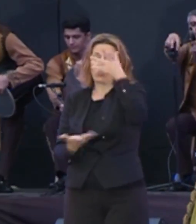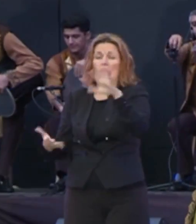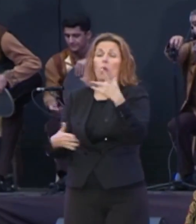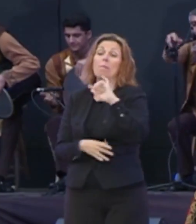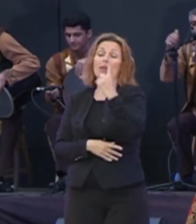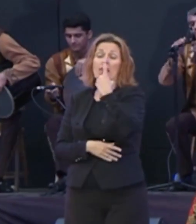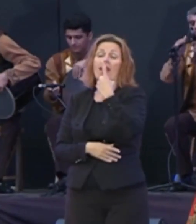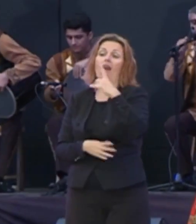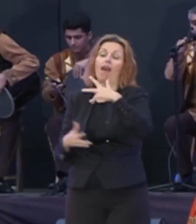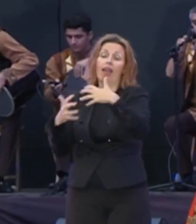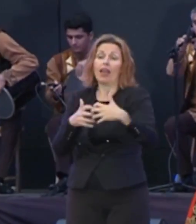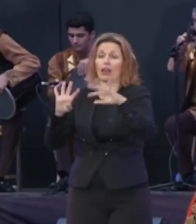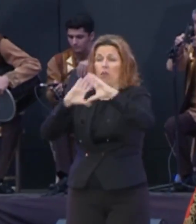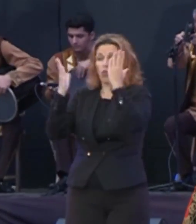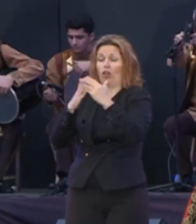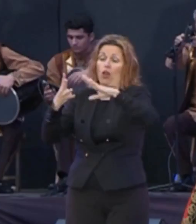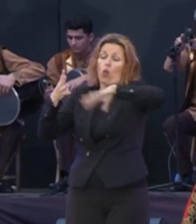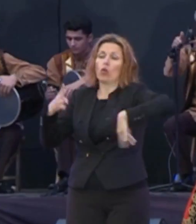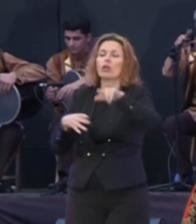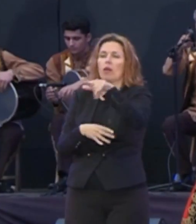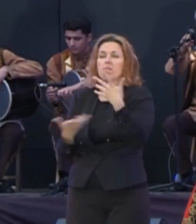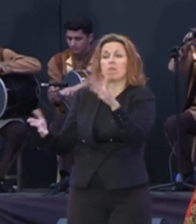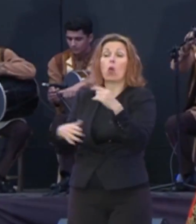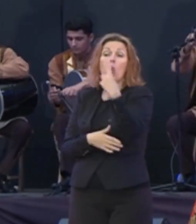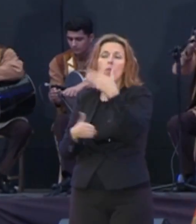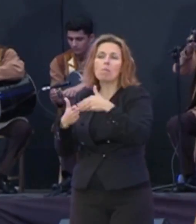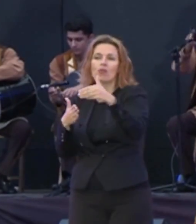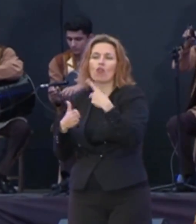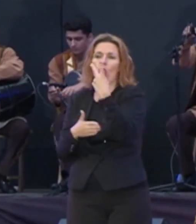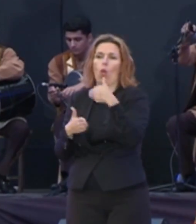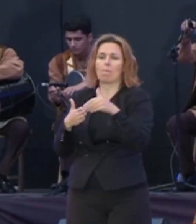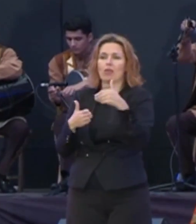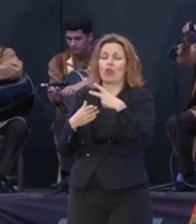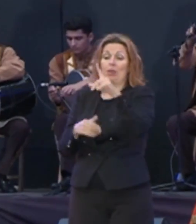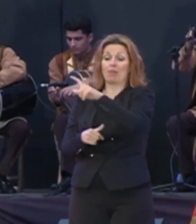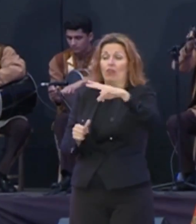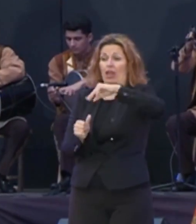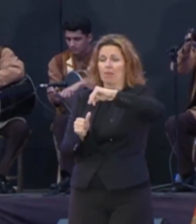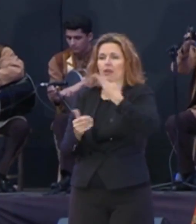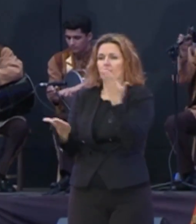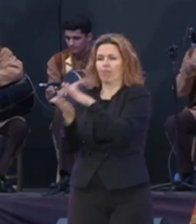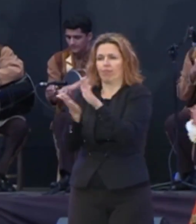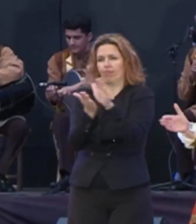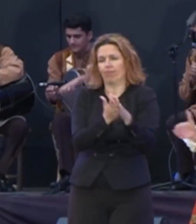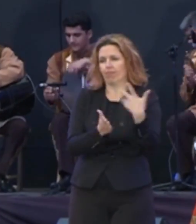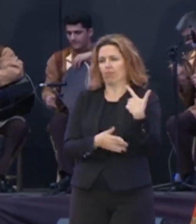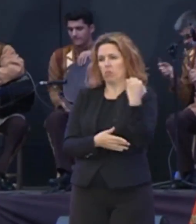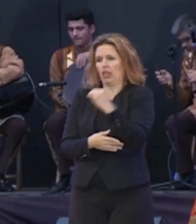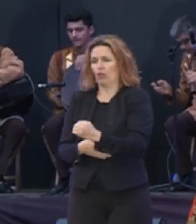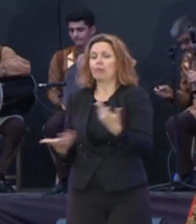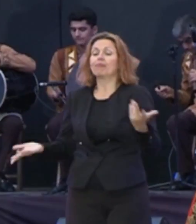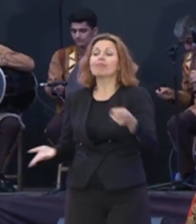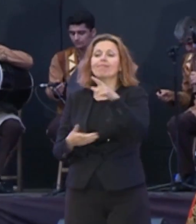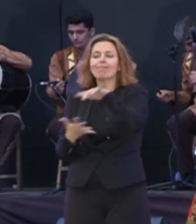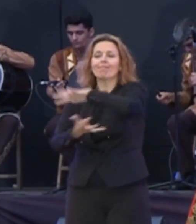Primera Guerra Mundial, en el que se calcula que murieron entre 1,5 millones y 2 millones de armenios. Esta historia convulsa